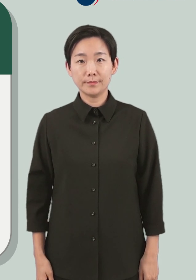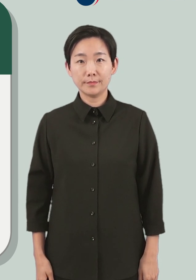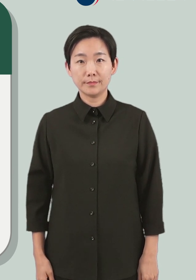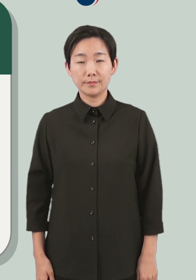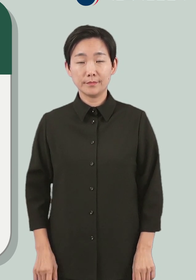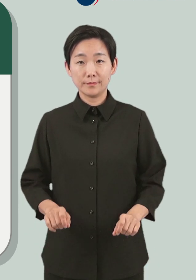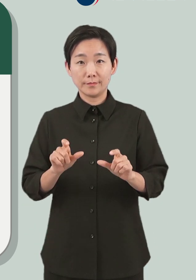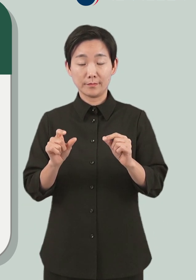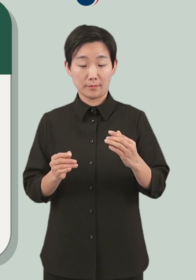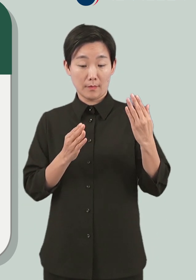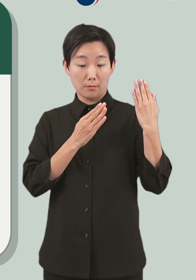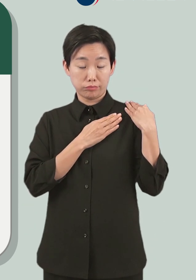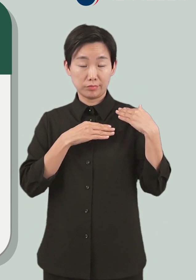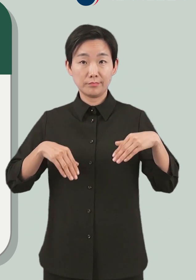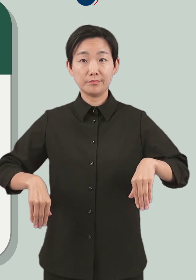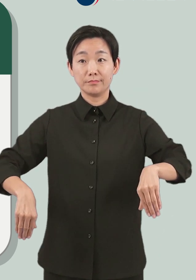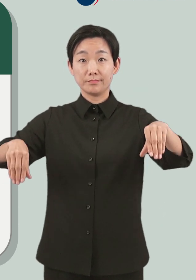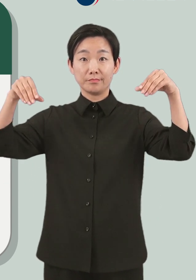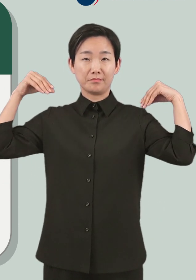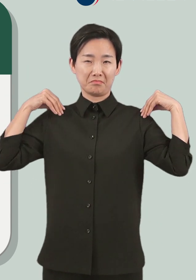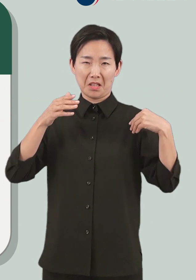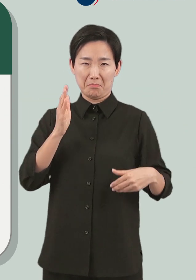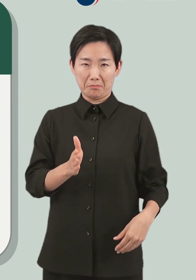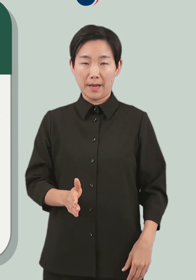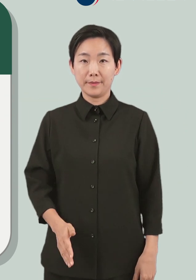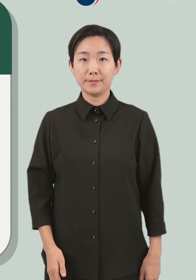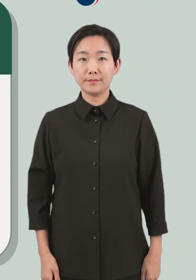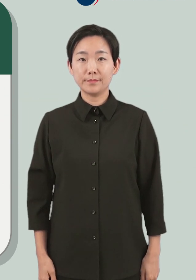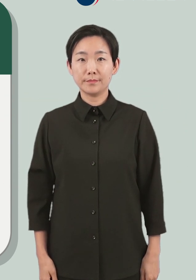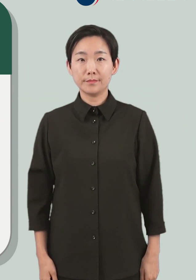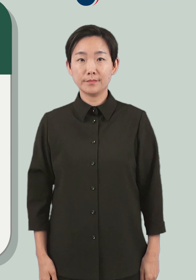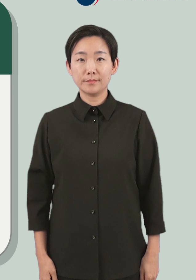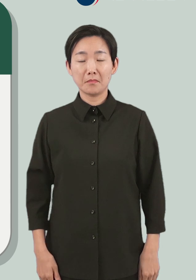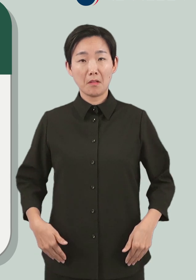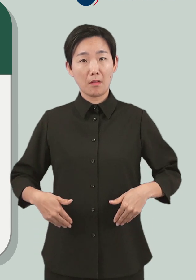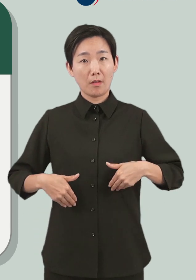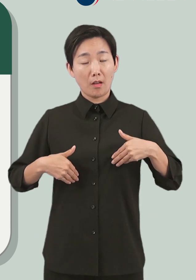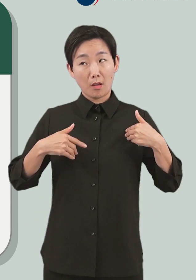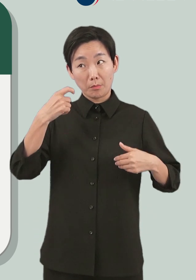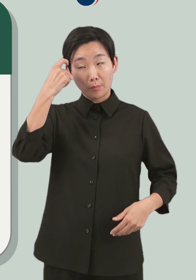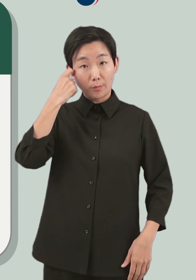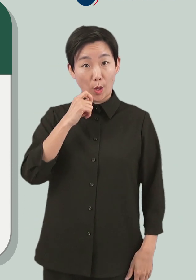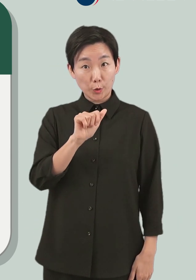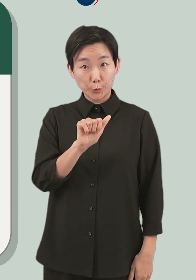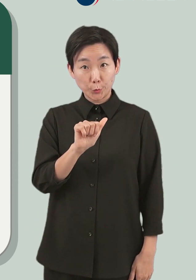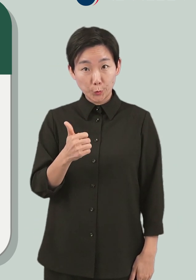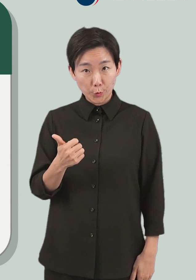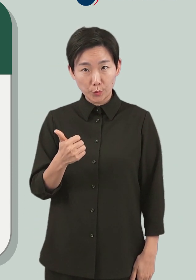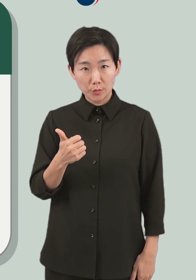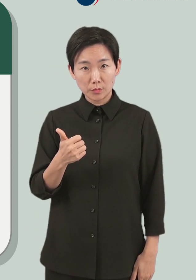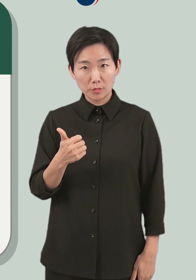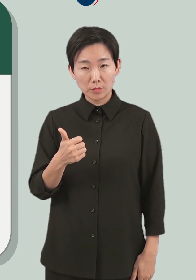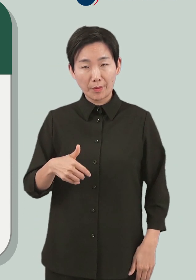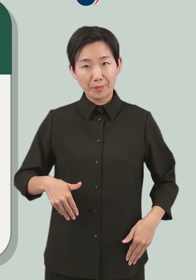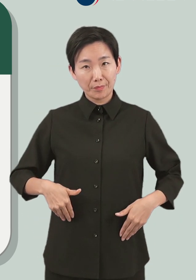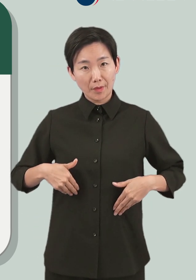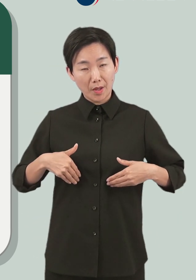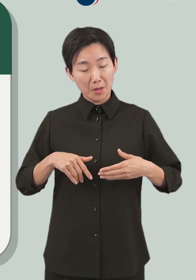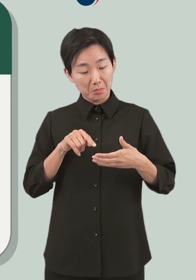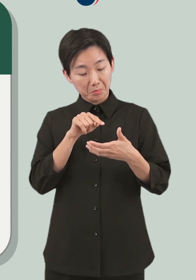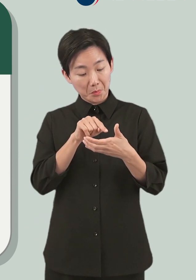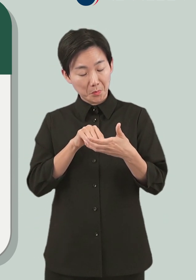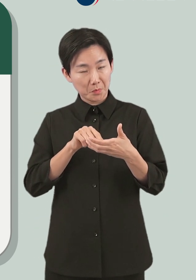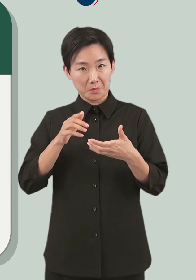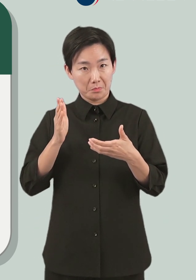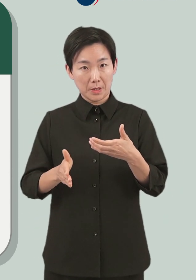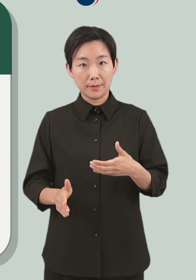합니다. 담요 밑에서 본 의료기기를 사용할 수 없습니다. 온도를 느끼기 어려운 환자인 경우 모멸